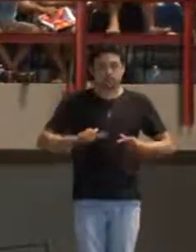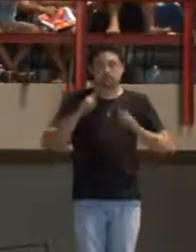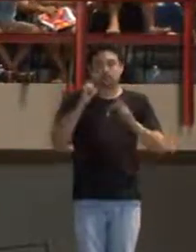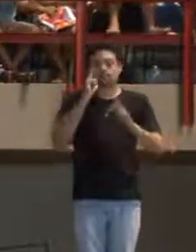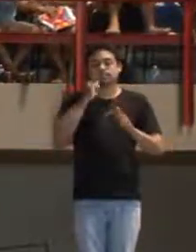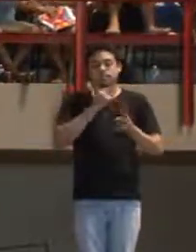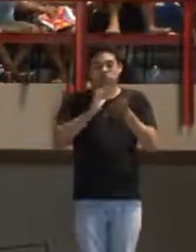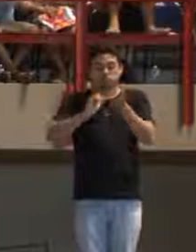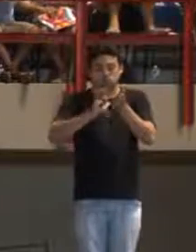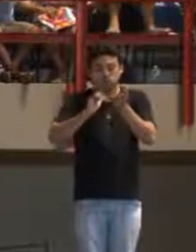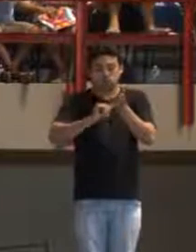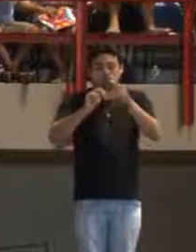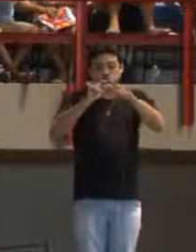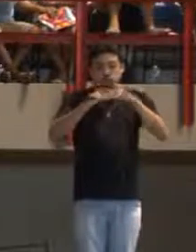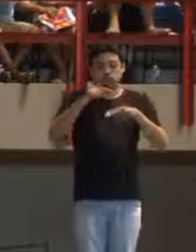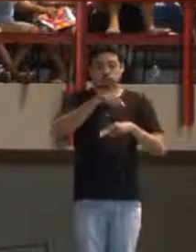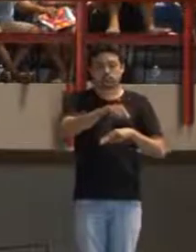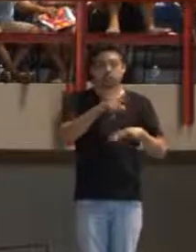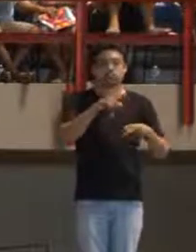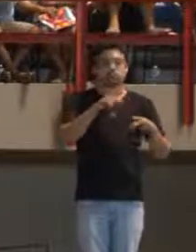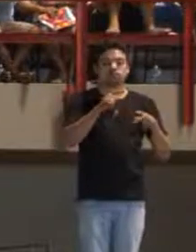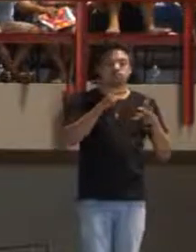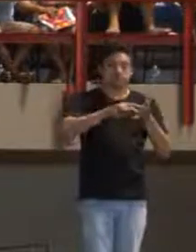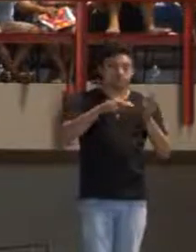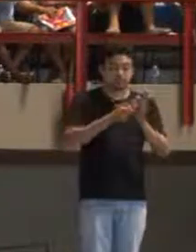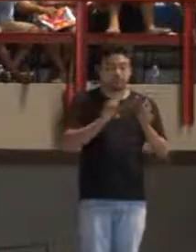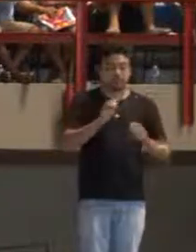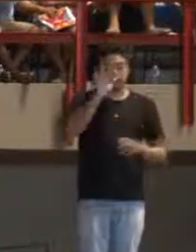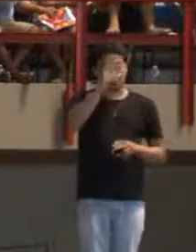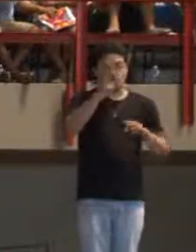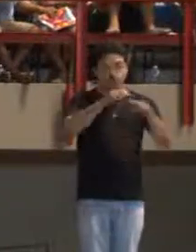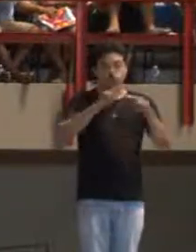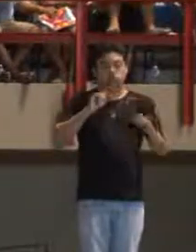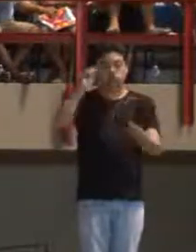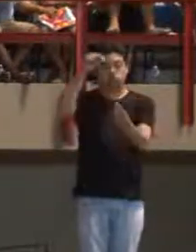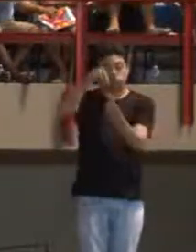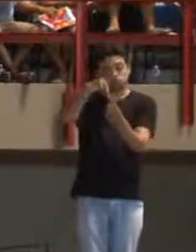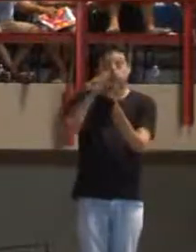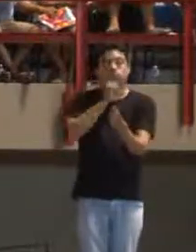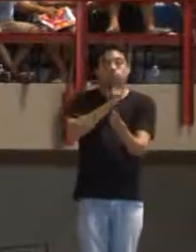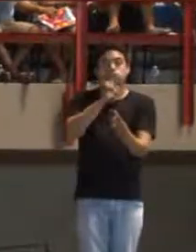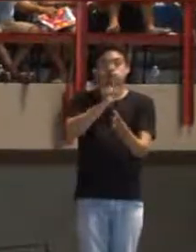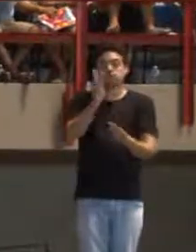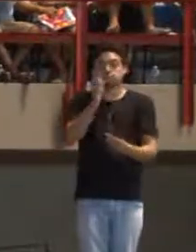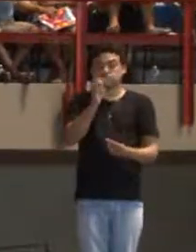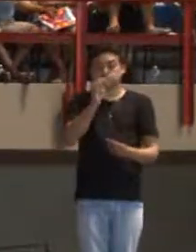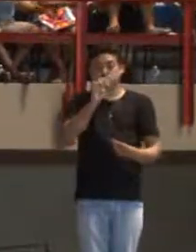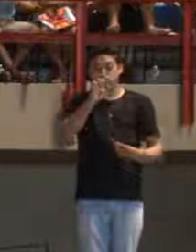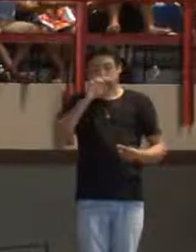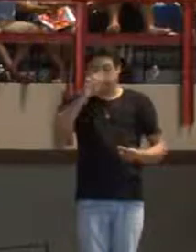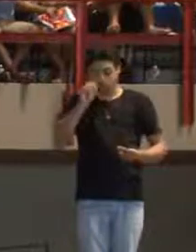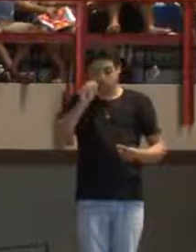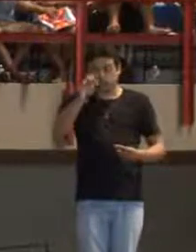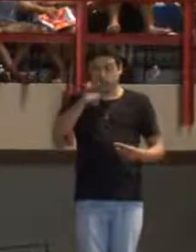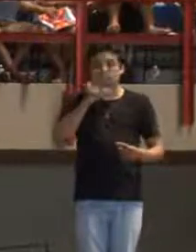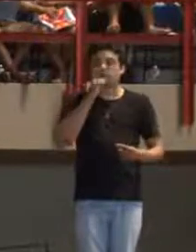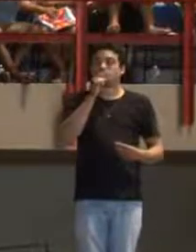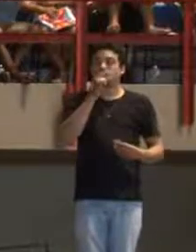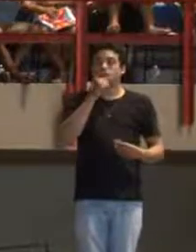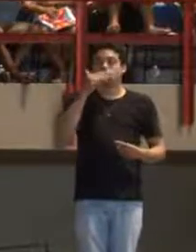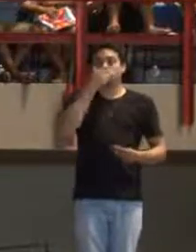vai fazer com que o combustível fique mais caro. Então a ideia é produzir o hidrogênio a partir de água